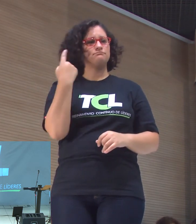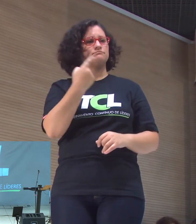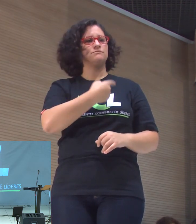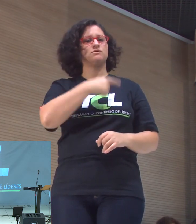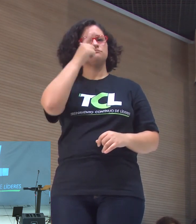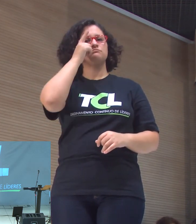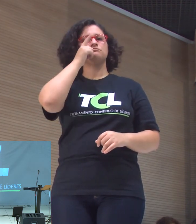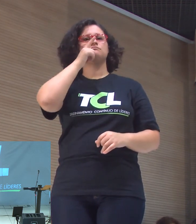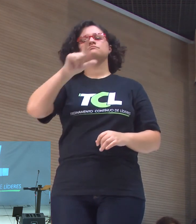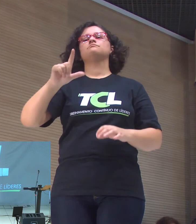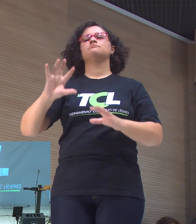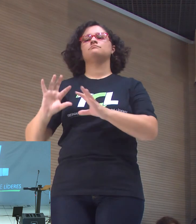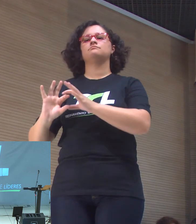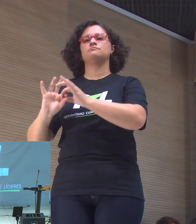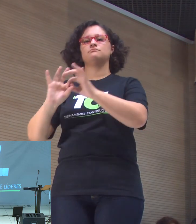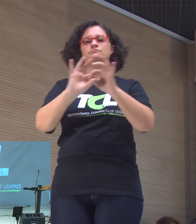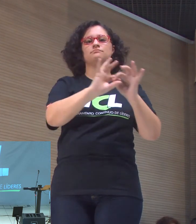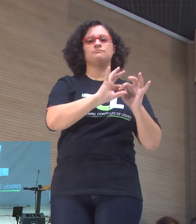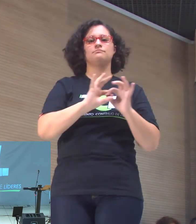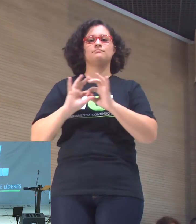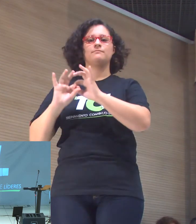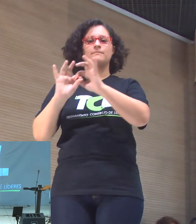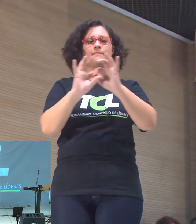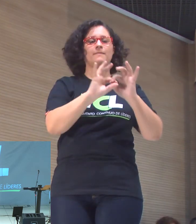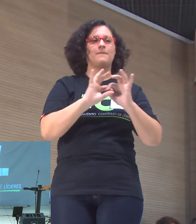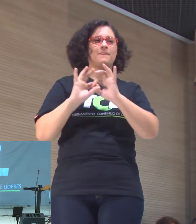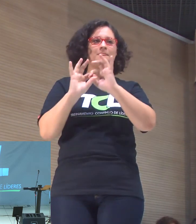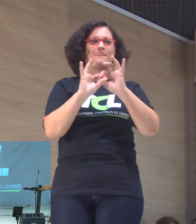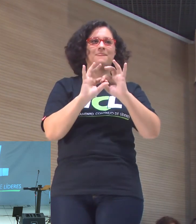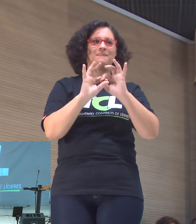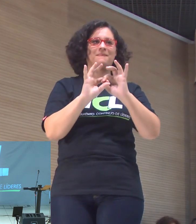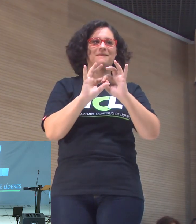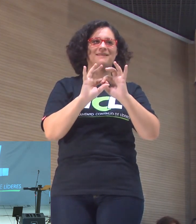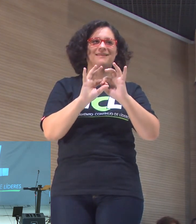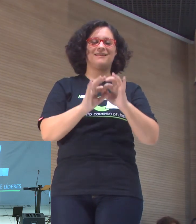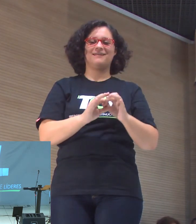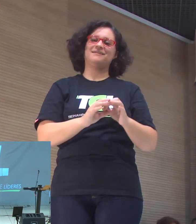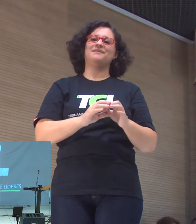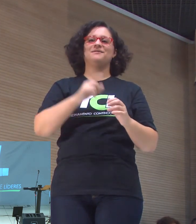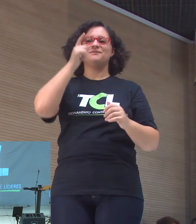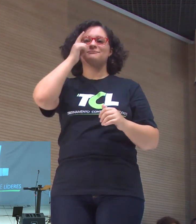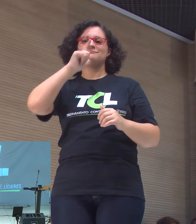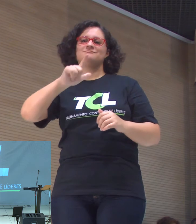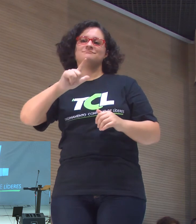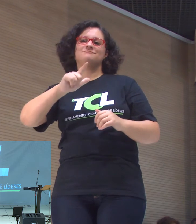alcancemos unidade, e essa unidade que alcança grandes